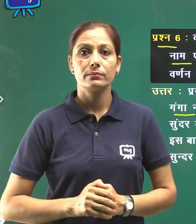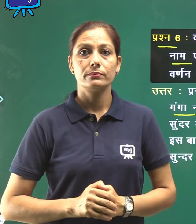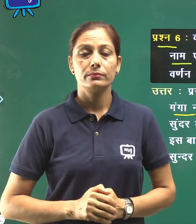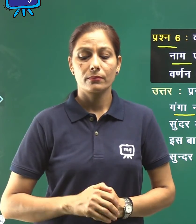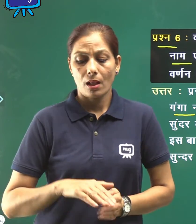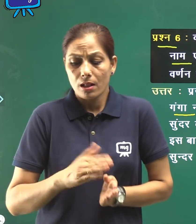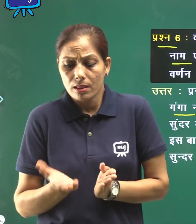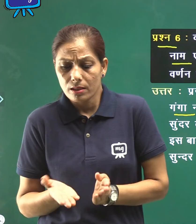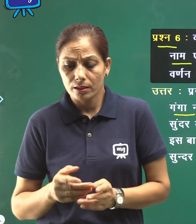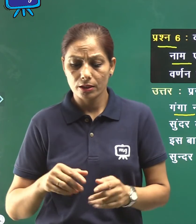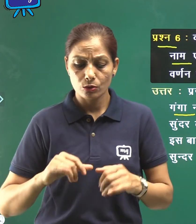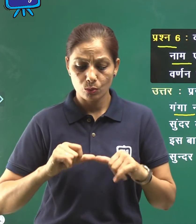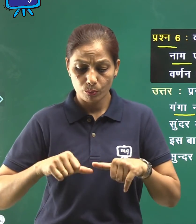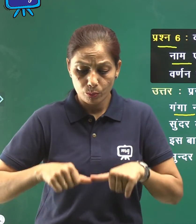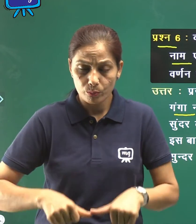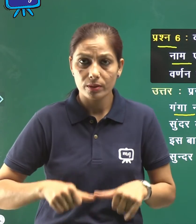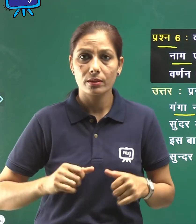तट की भूमि की